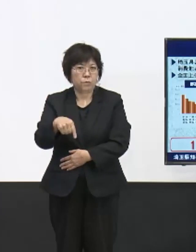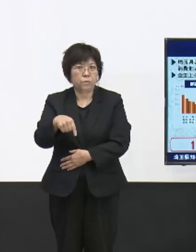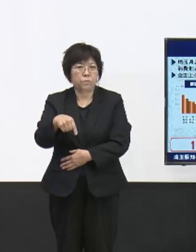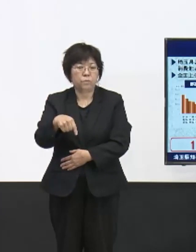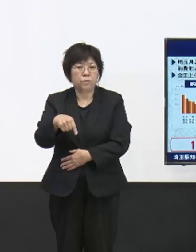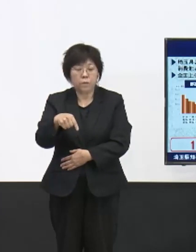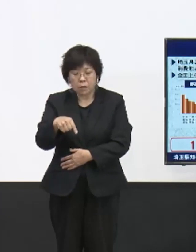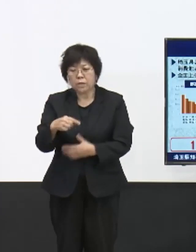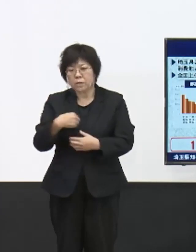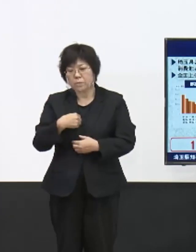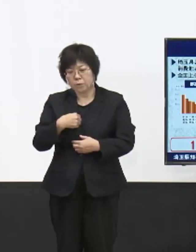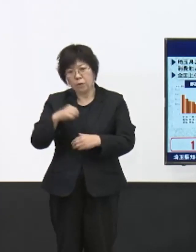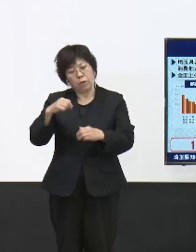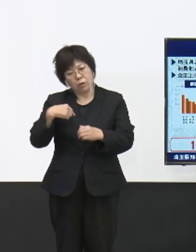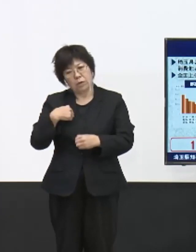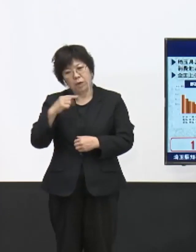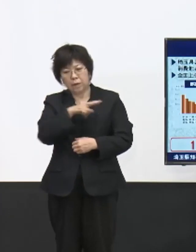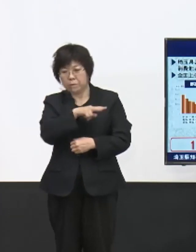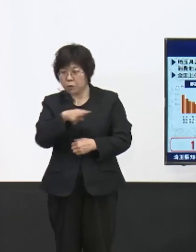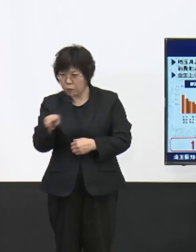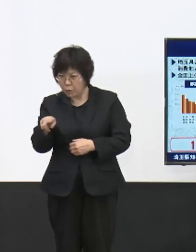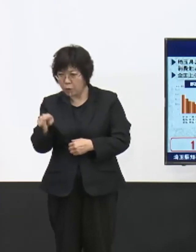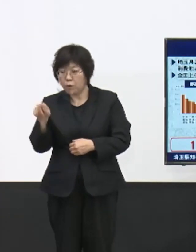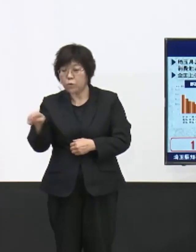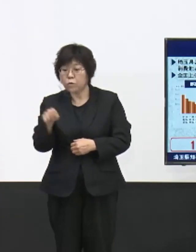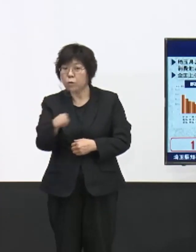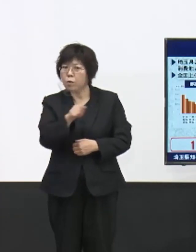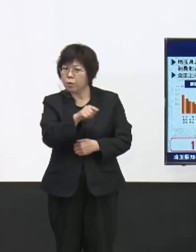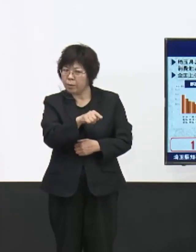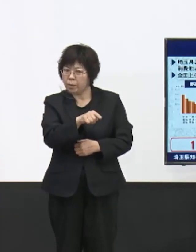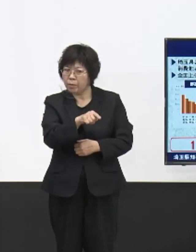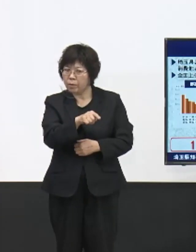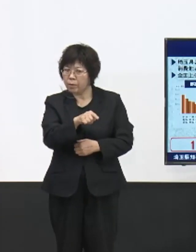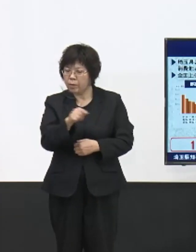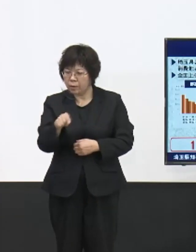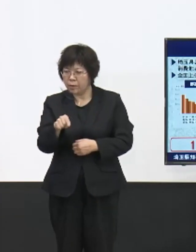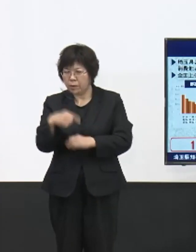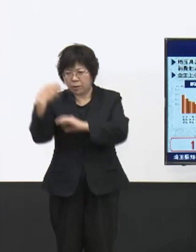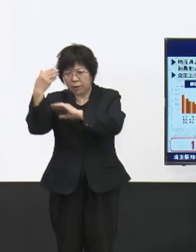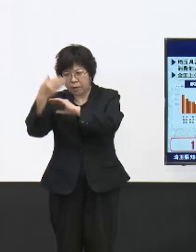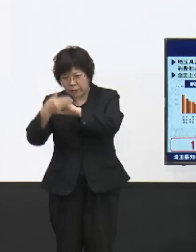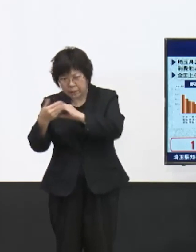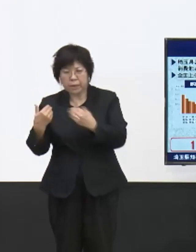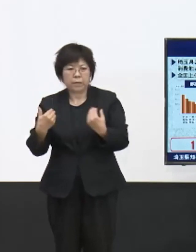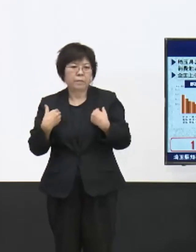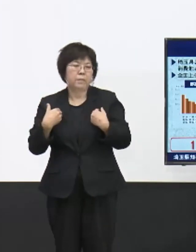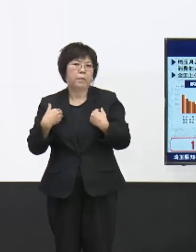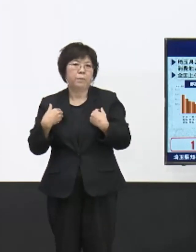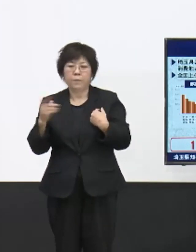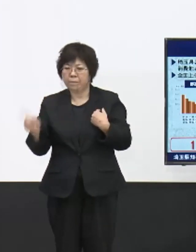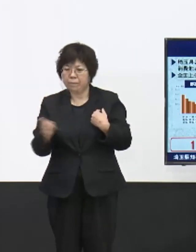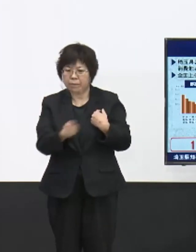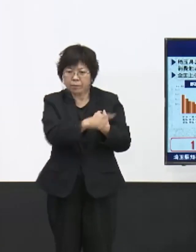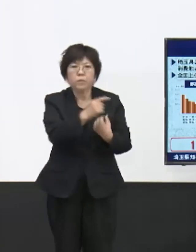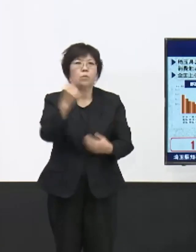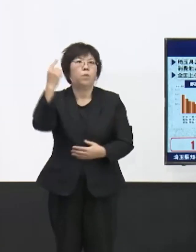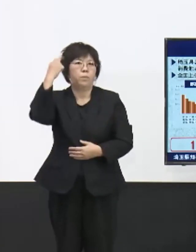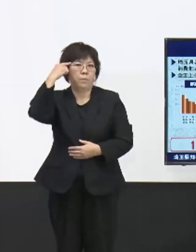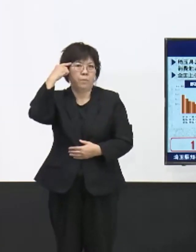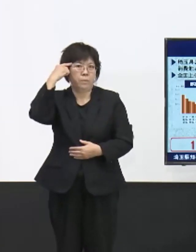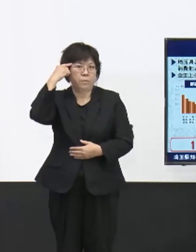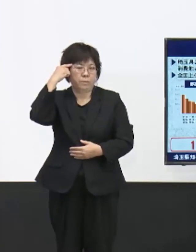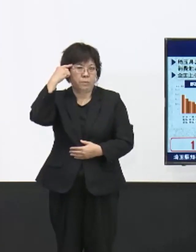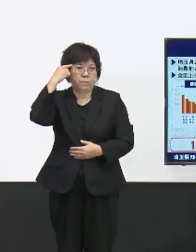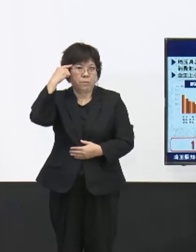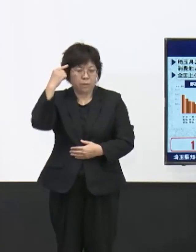政治家一政治家として見るとどの政党にとってもものすごく勉強するべき検討するべき選挙